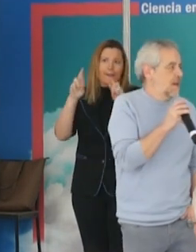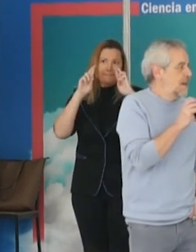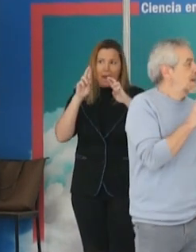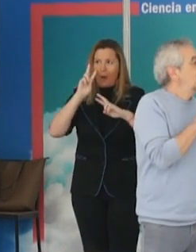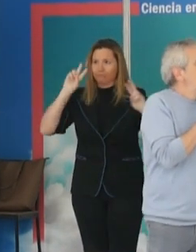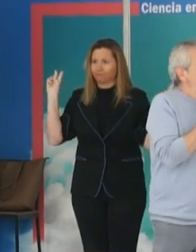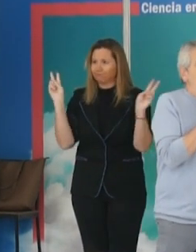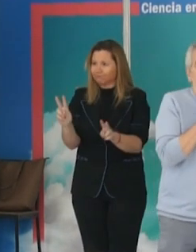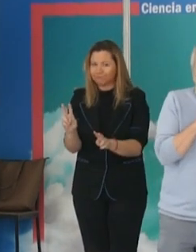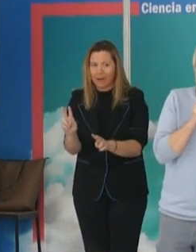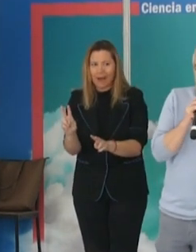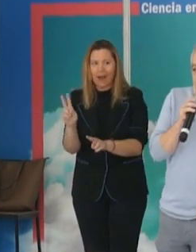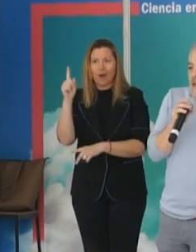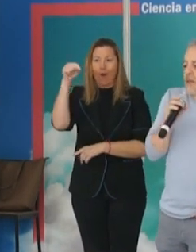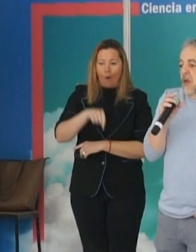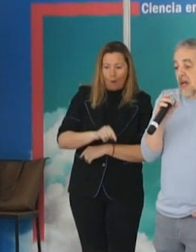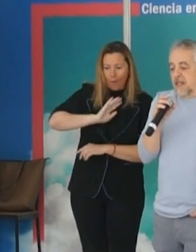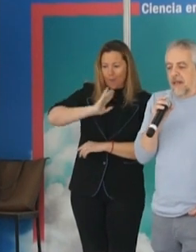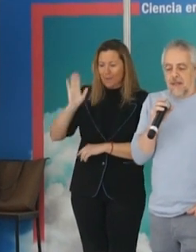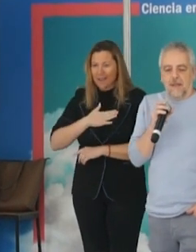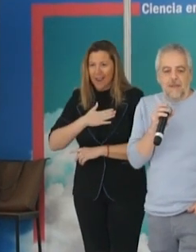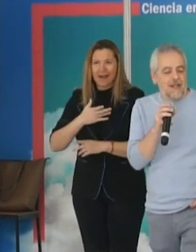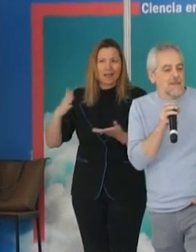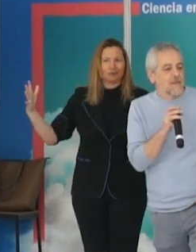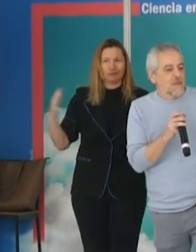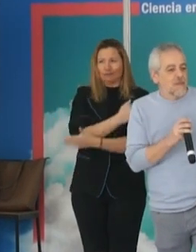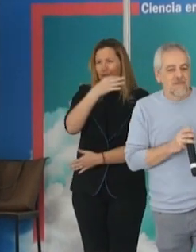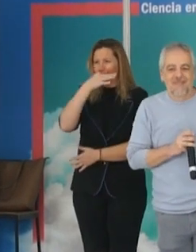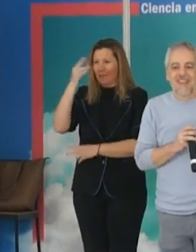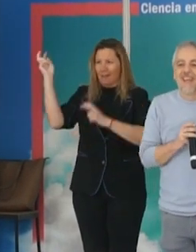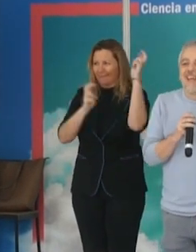aquí hoy, mañana y todas las tardes, ¿vale?